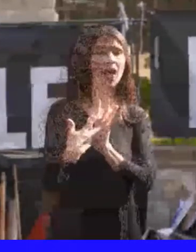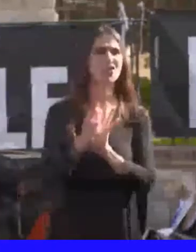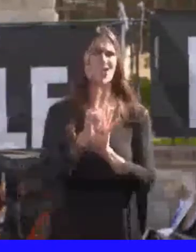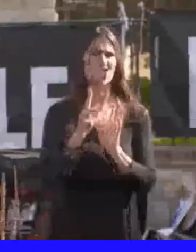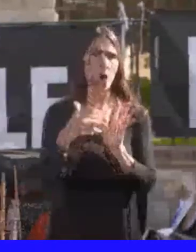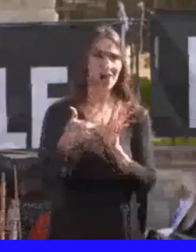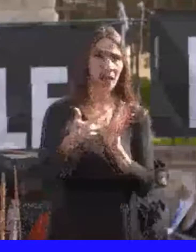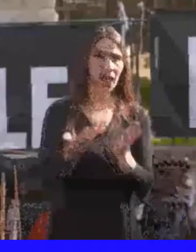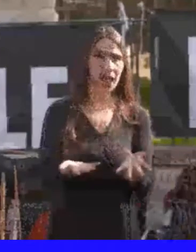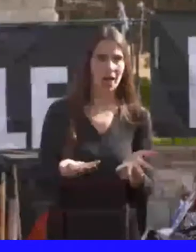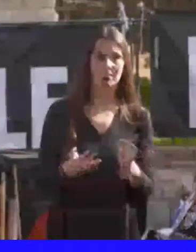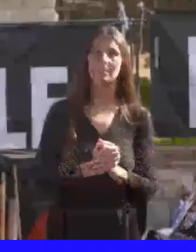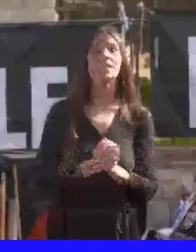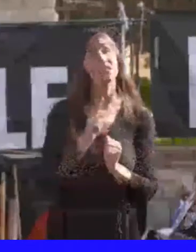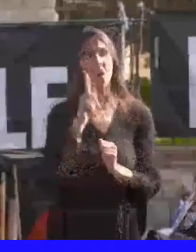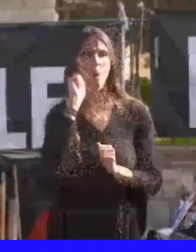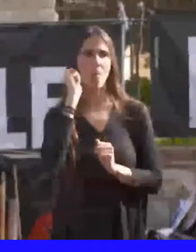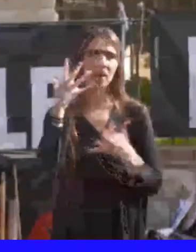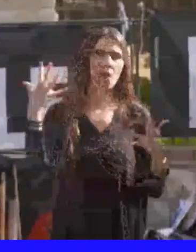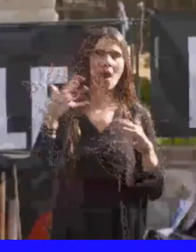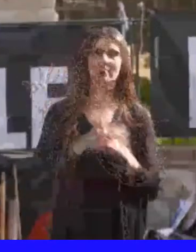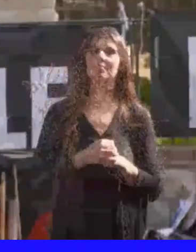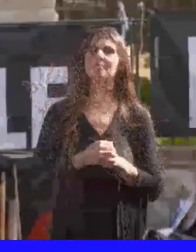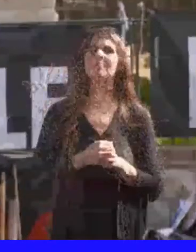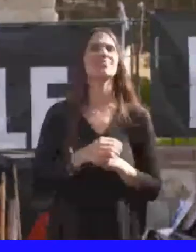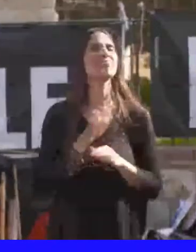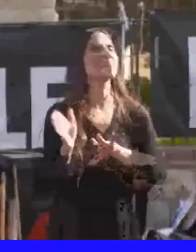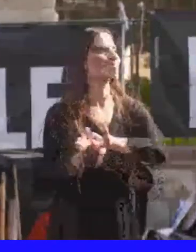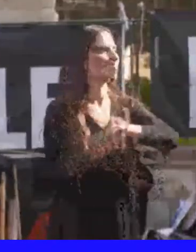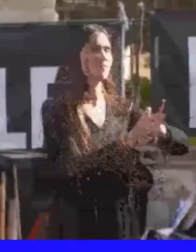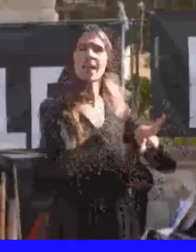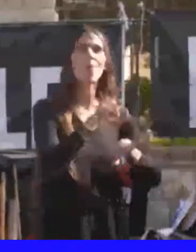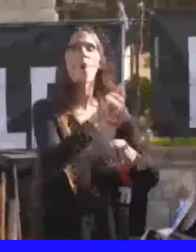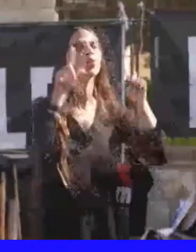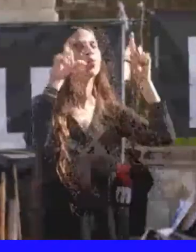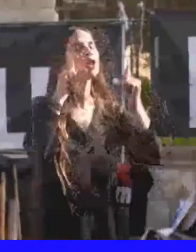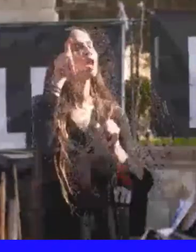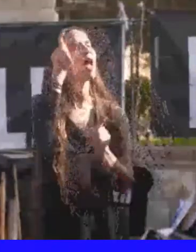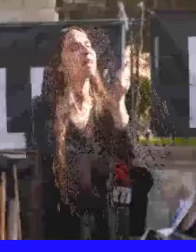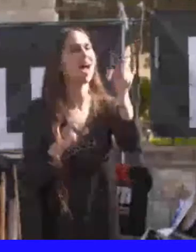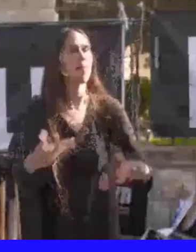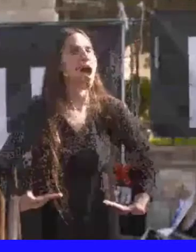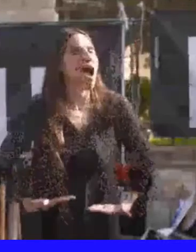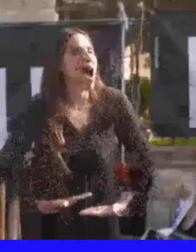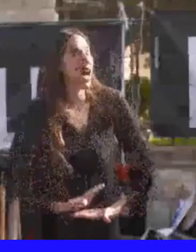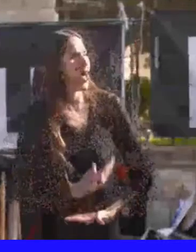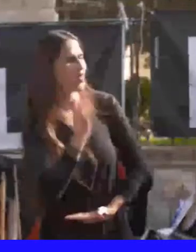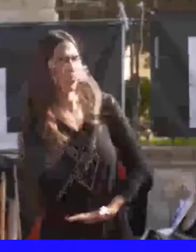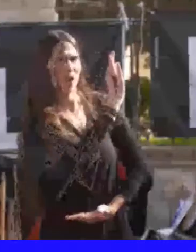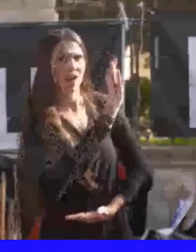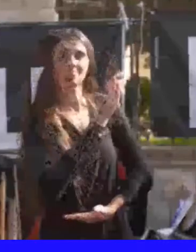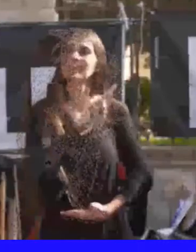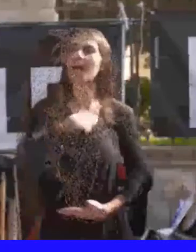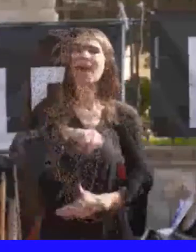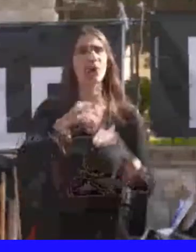יבקר. גם זו הייתה חוכמה גדולה. זו גם לא תהיה תמונה של אזרחיך הרעבים. אנחנו